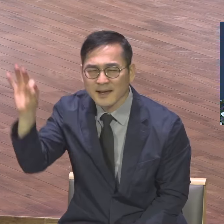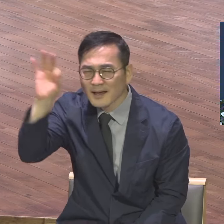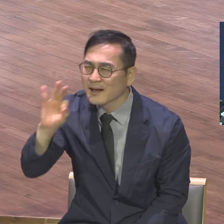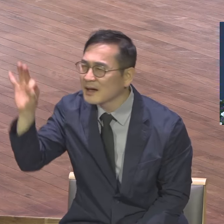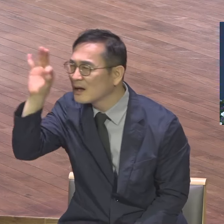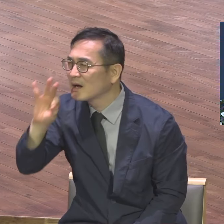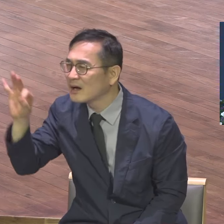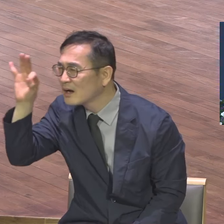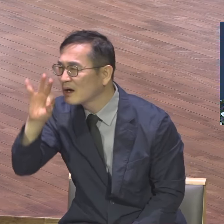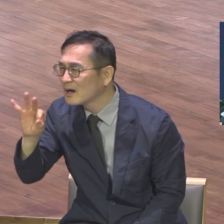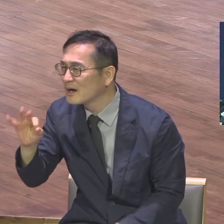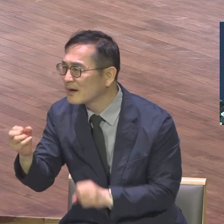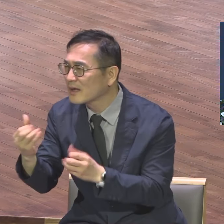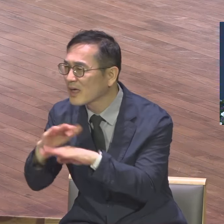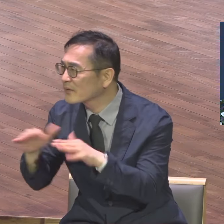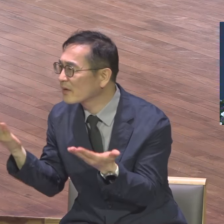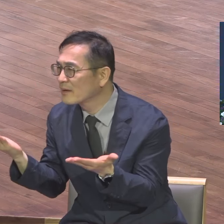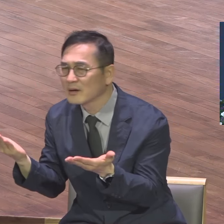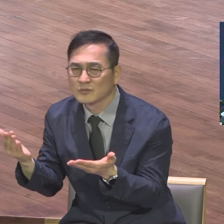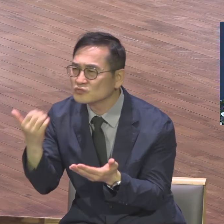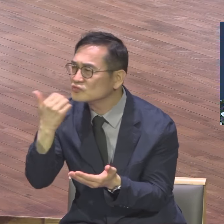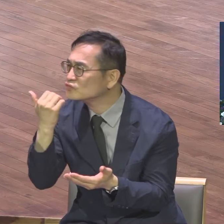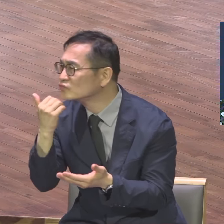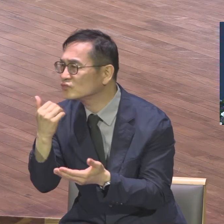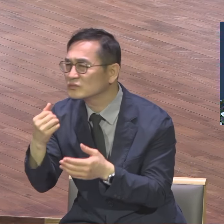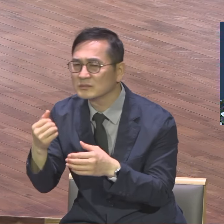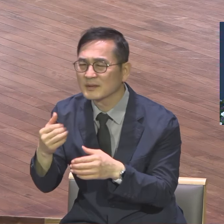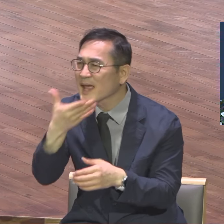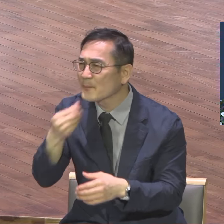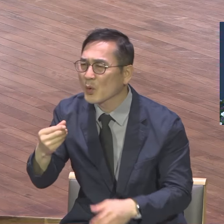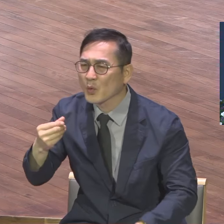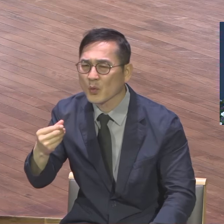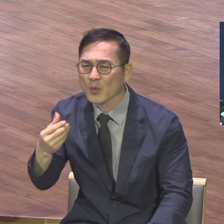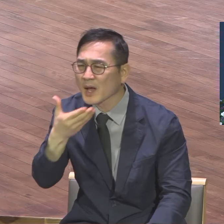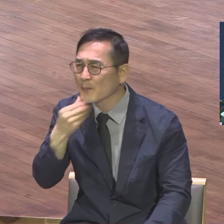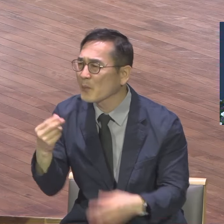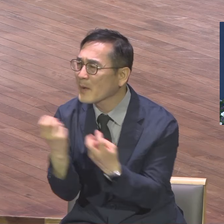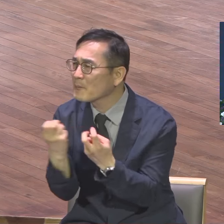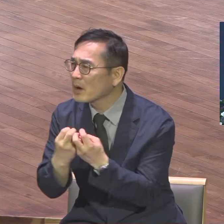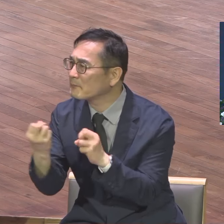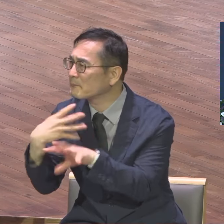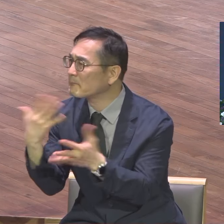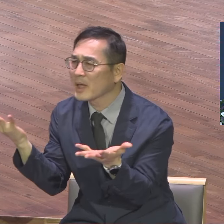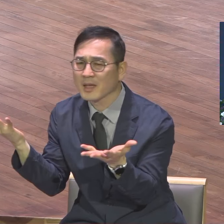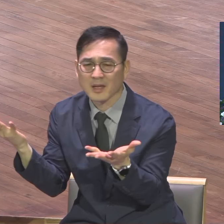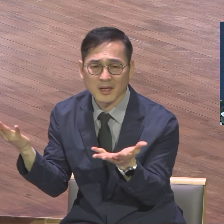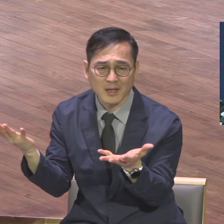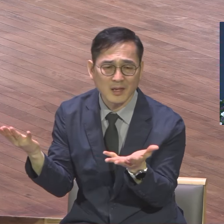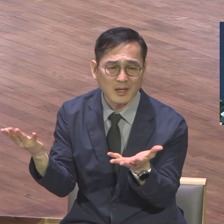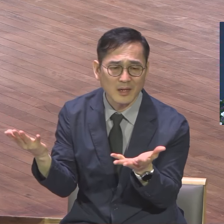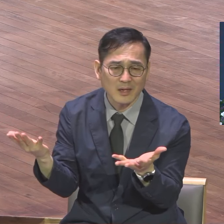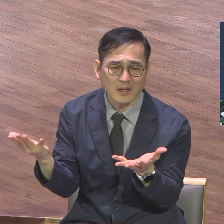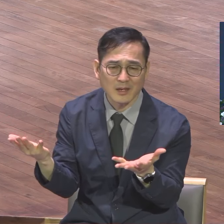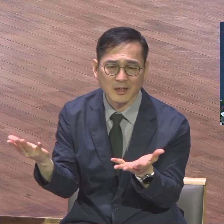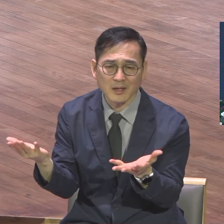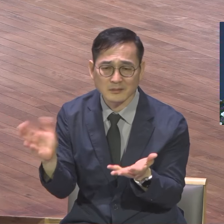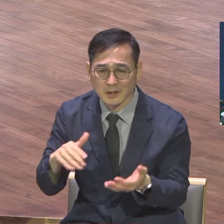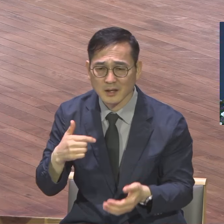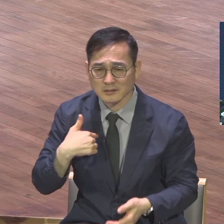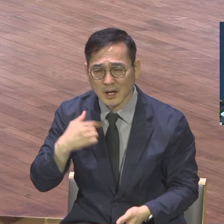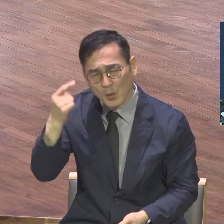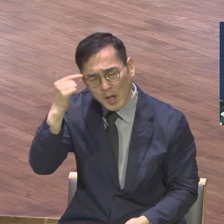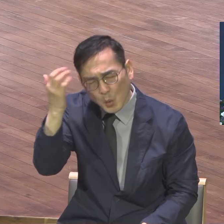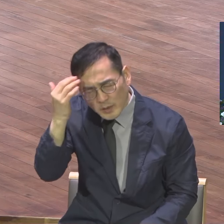내가 어떻게 살아야 될지 왜 살아야 될지 목적이 뭔지 왜 이렇게 고생하면서 인생을 살아야 하는지